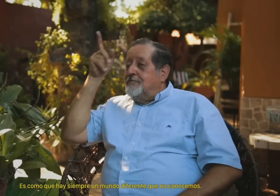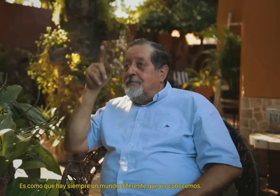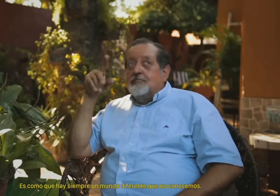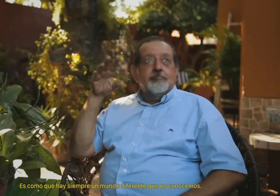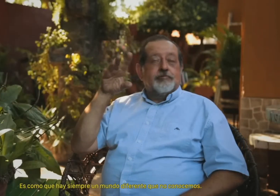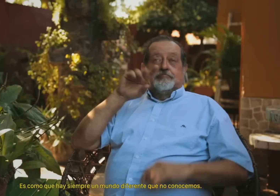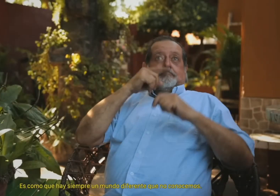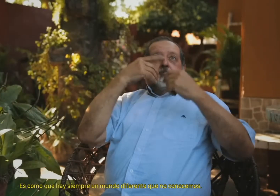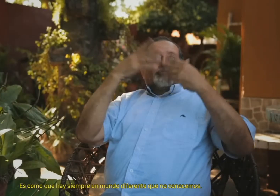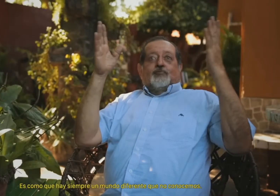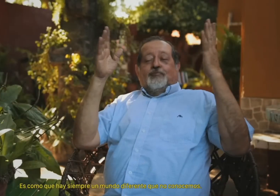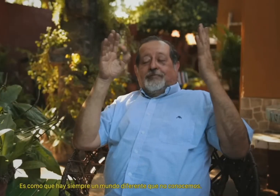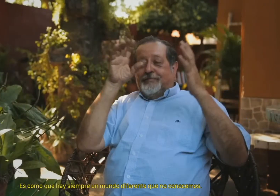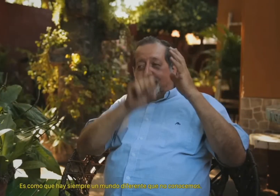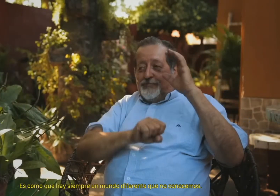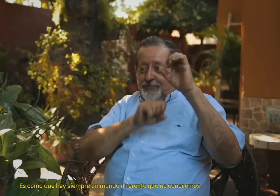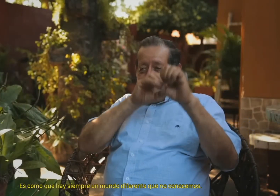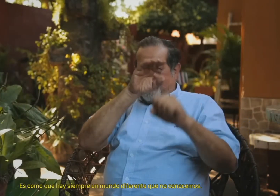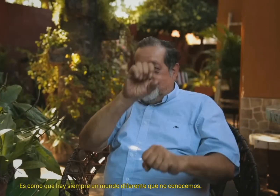que no conozco.